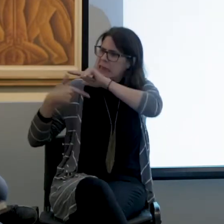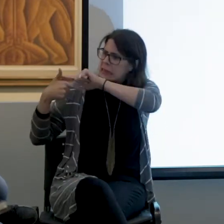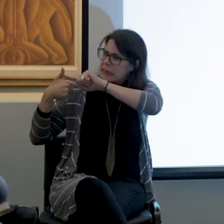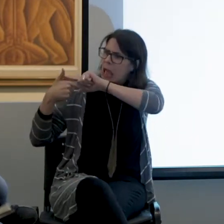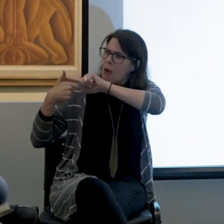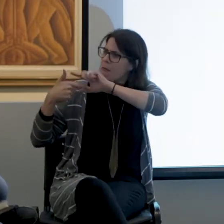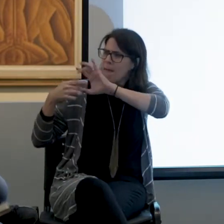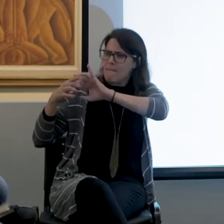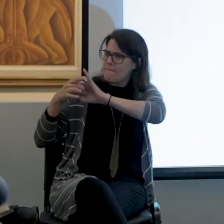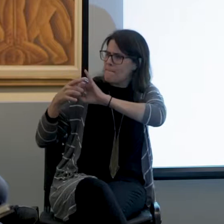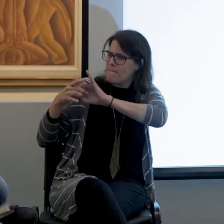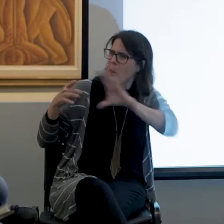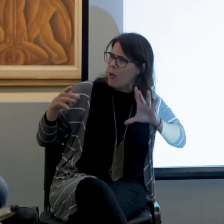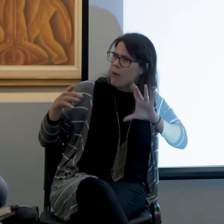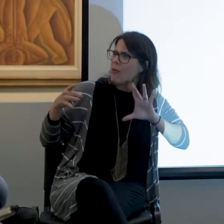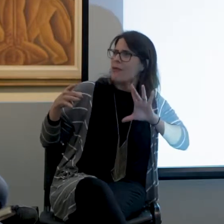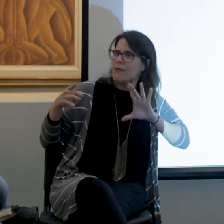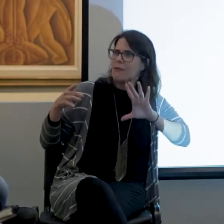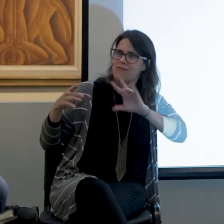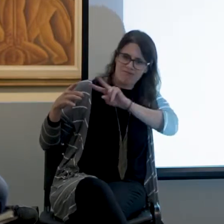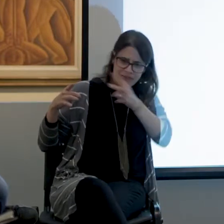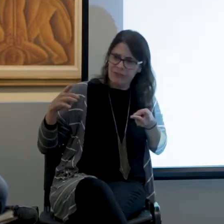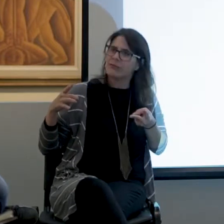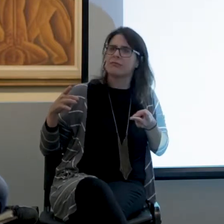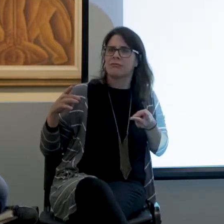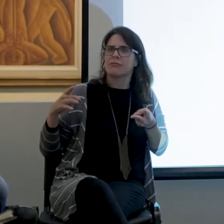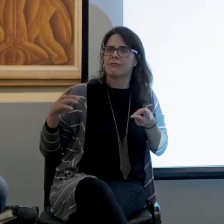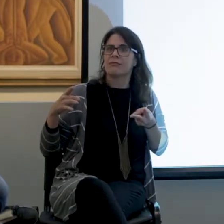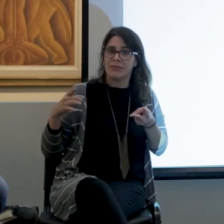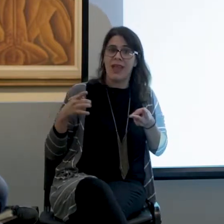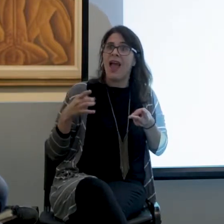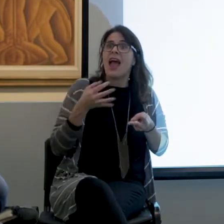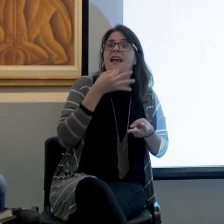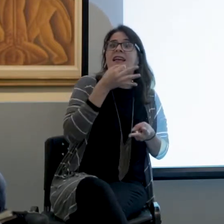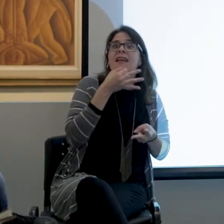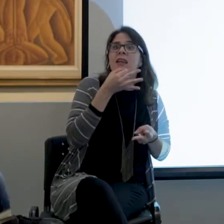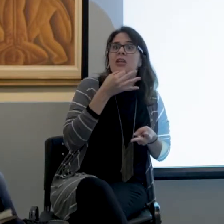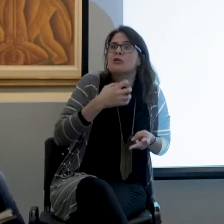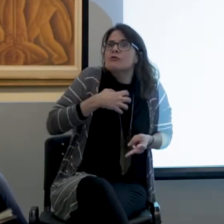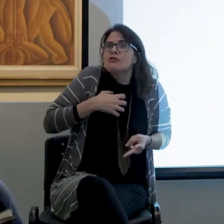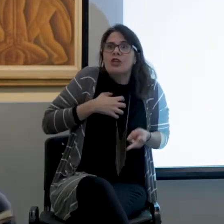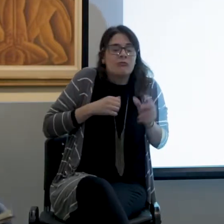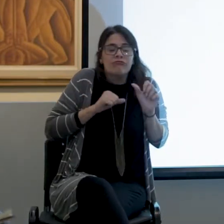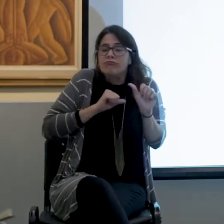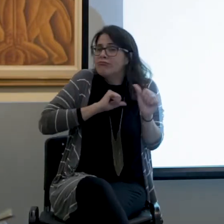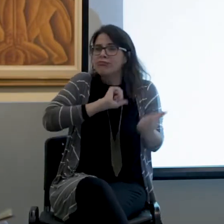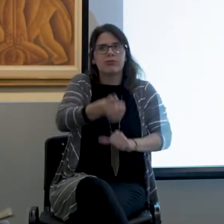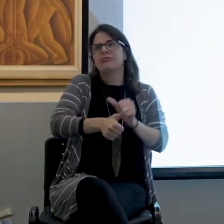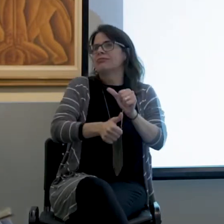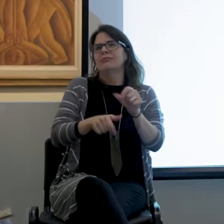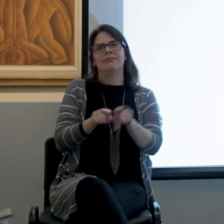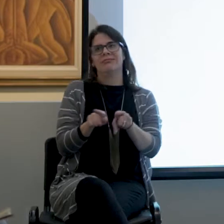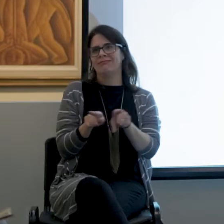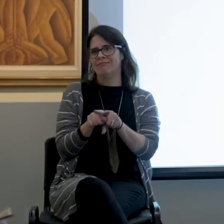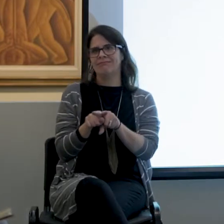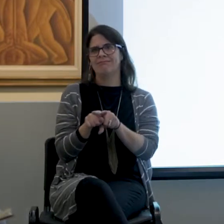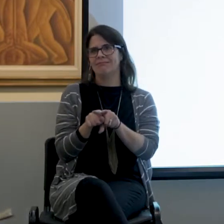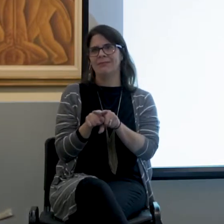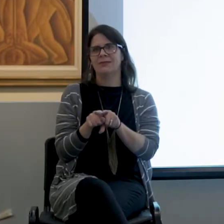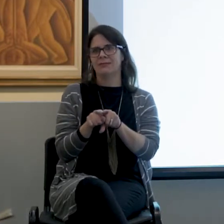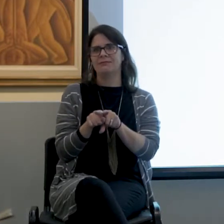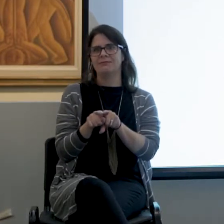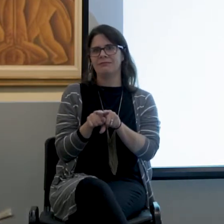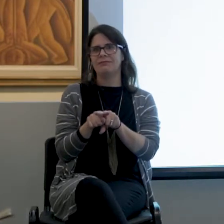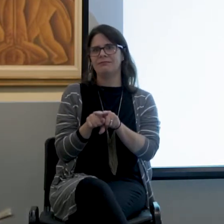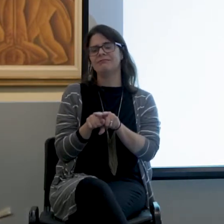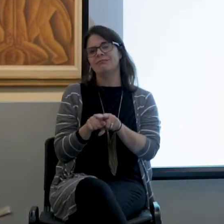o mesmo na tradição crítica. Essa é mais lenta, mais devagar, o negócio é meio... O crítico também vai surgir